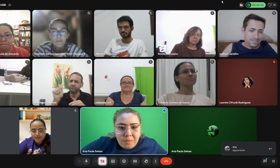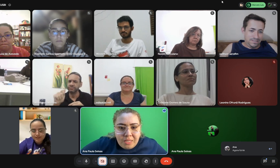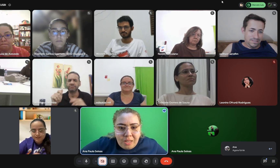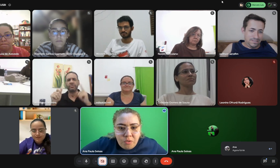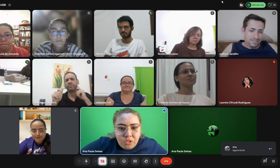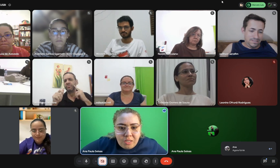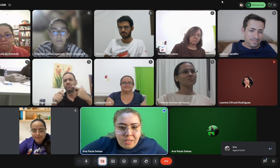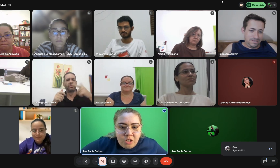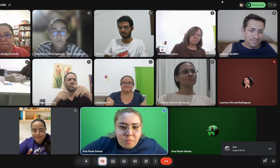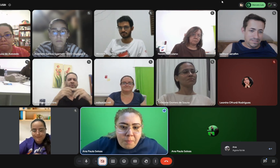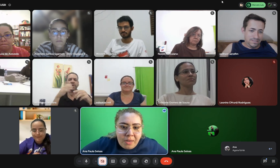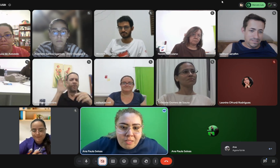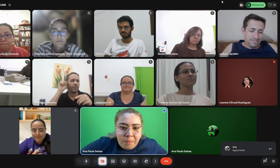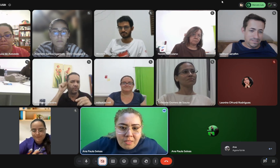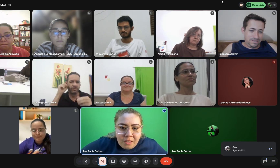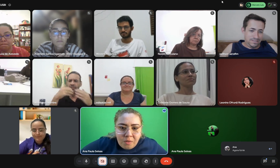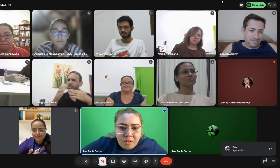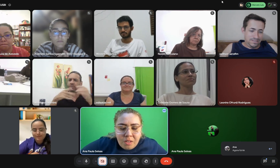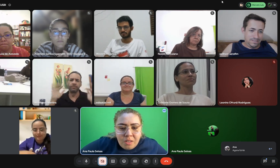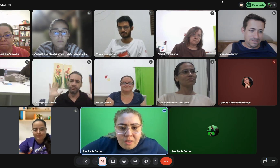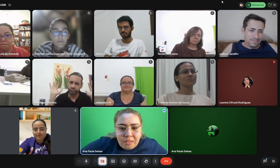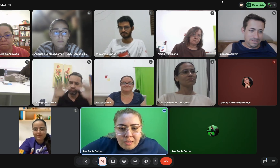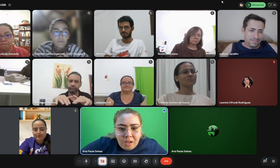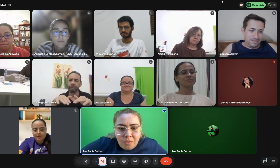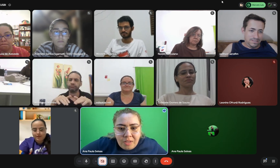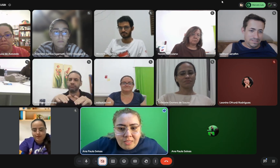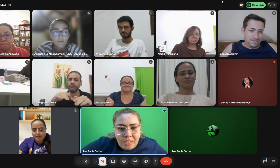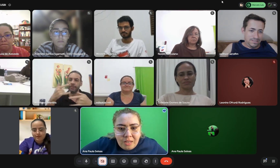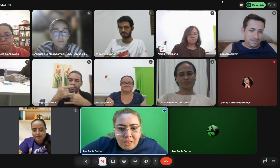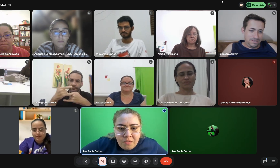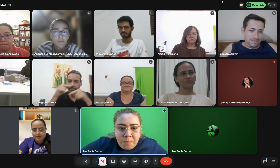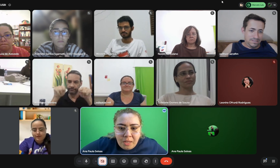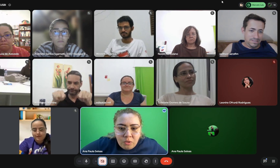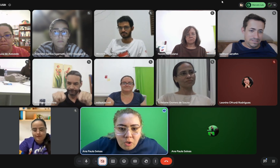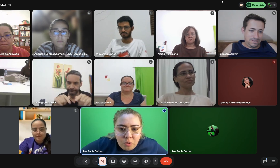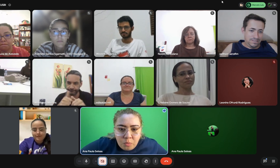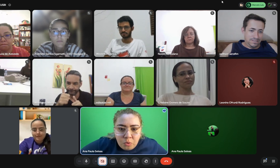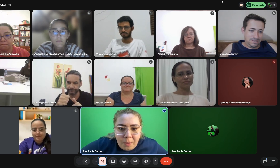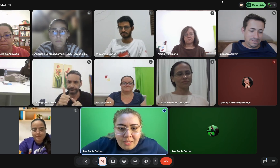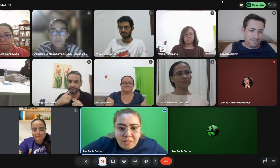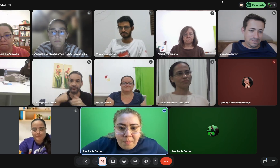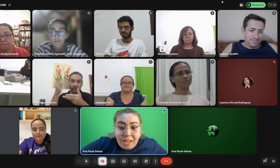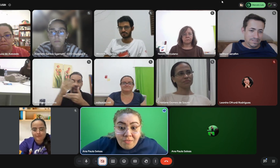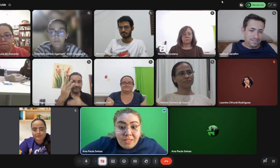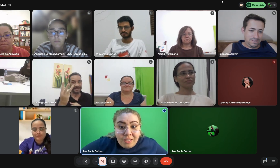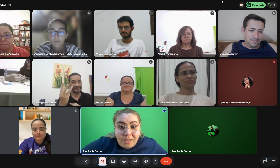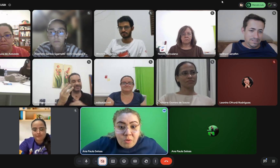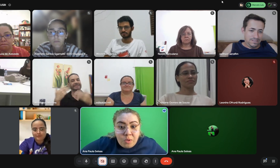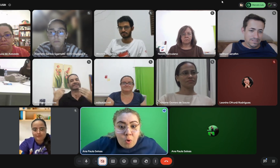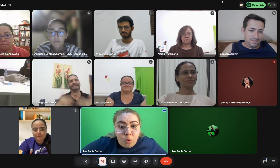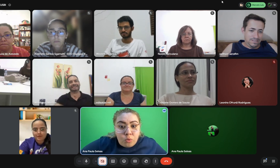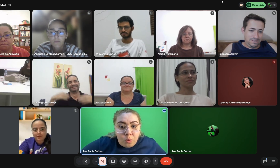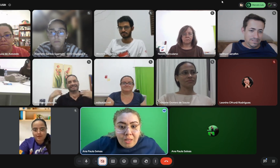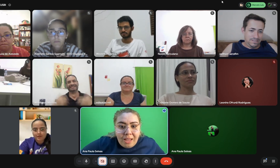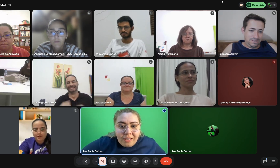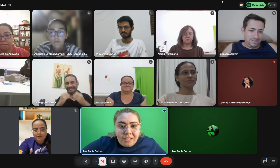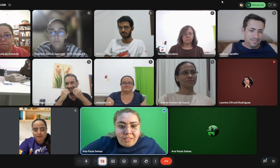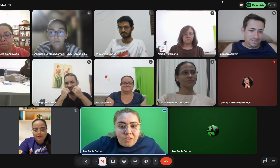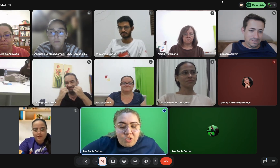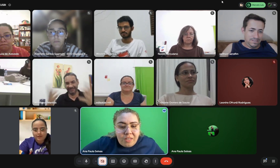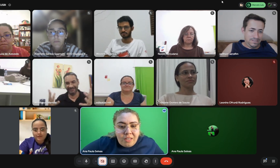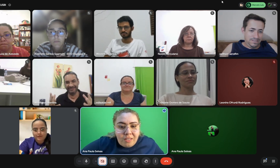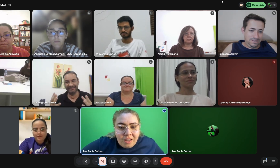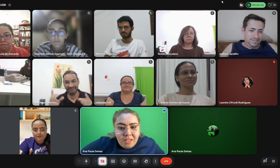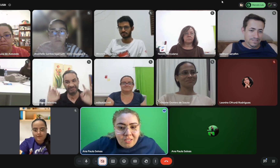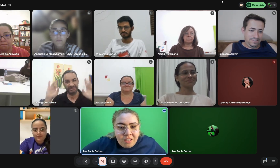depois disponibilizar os dias certinho para participação. Então, vai ser livre para todo mundo participar e vai ser aqui o encontro online.